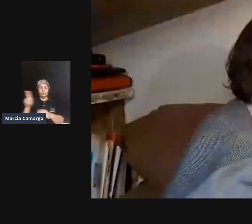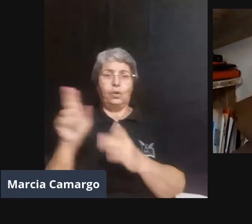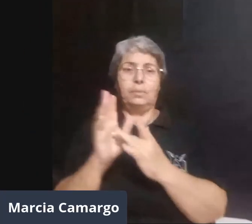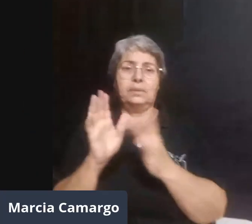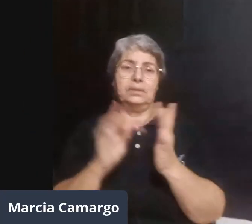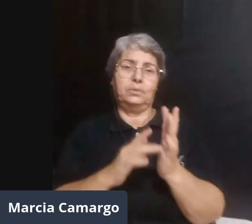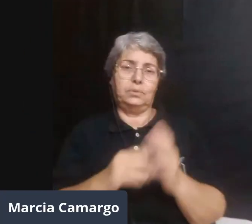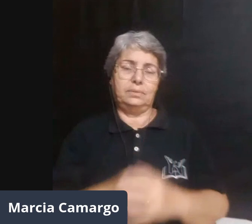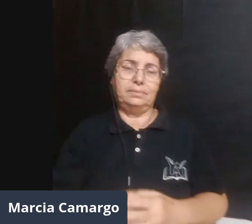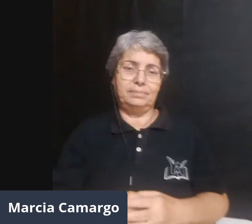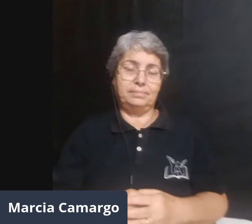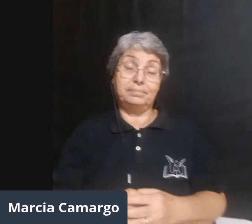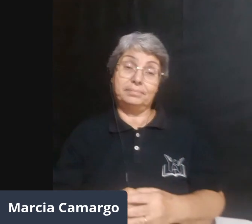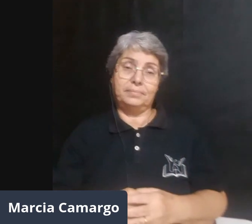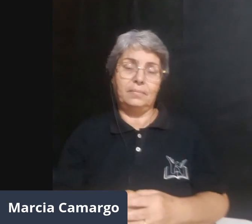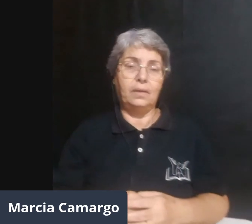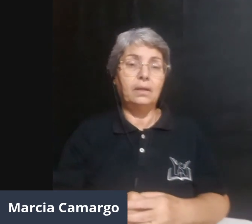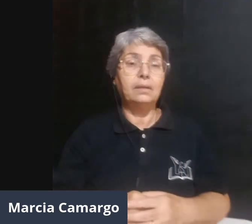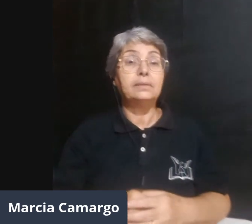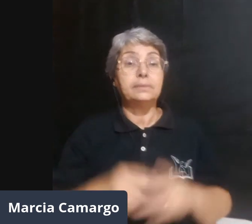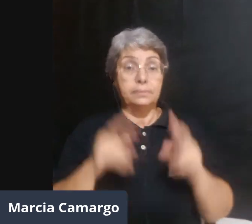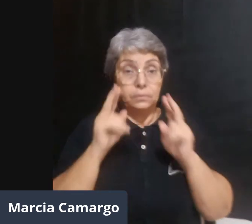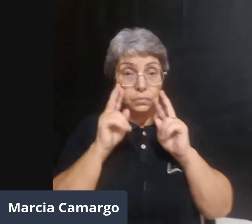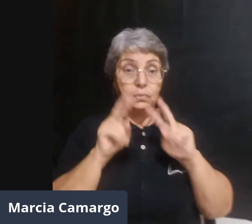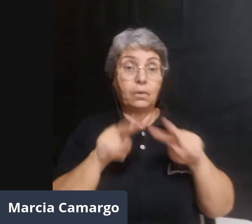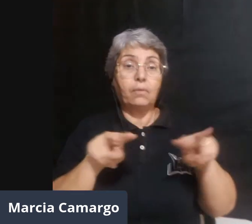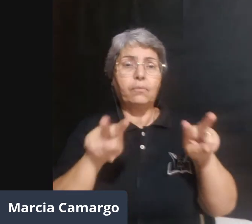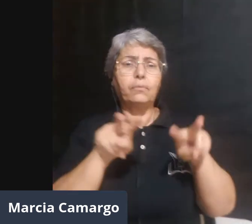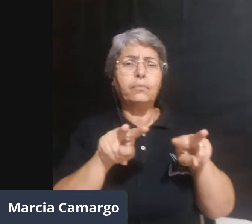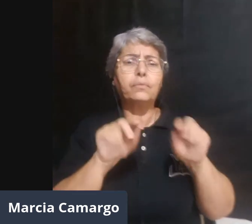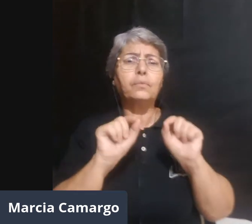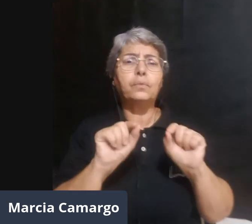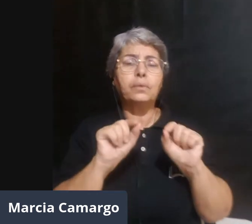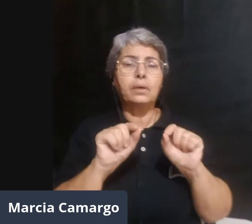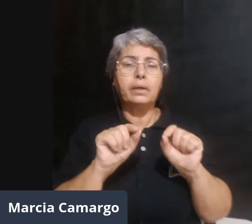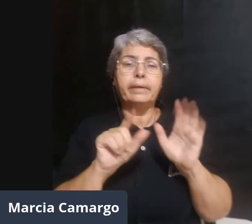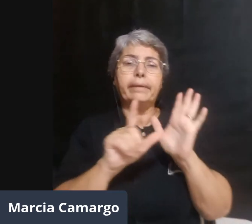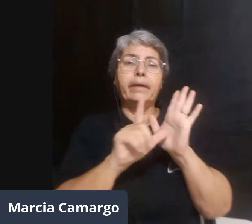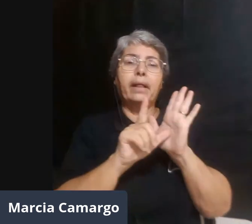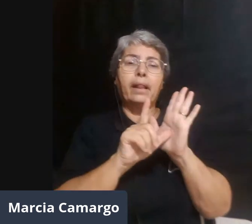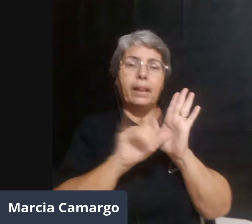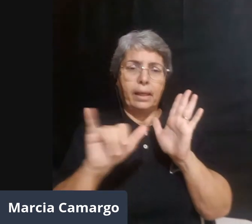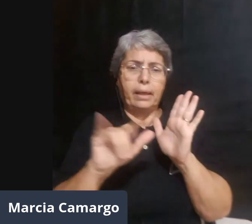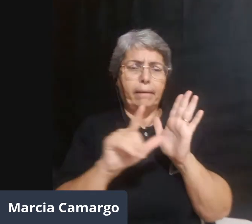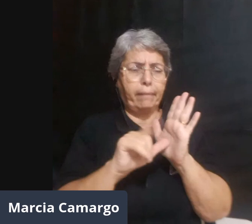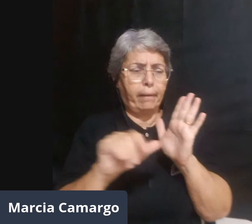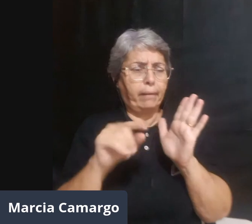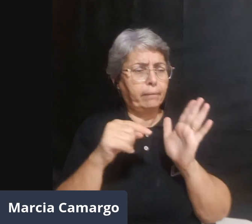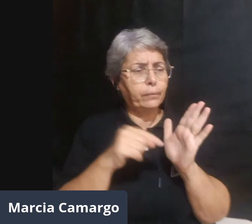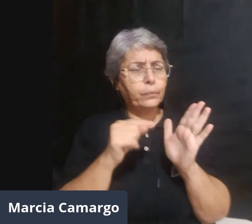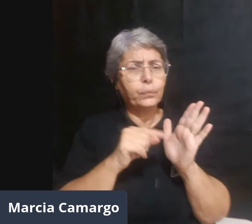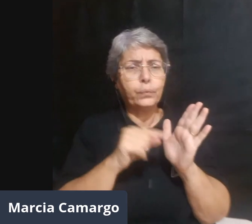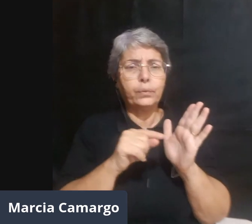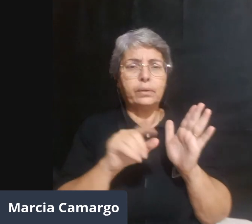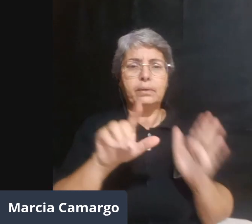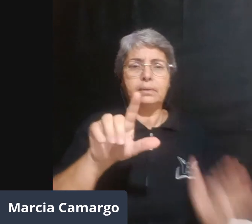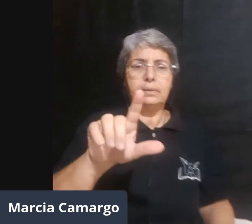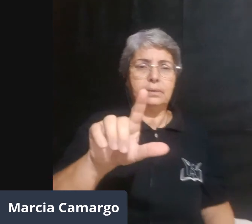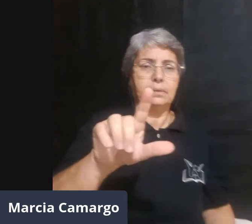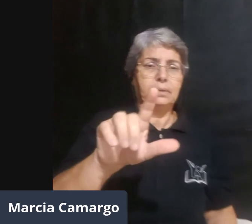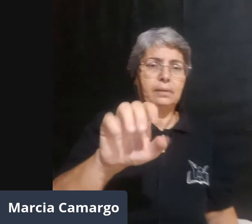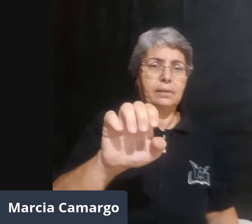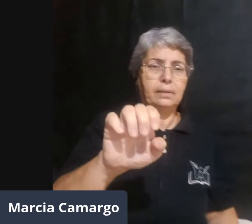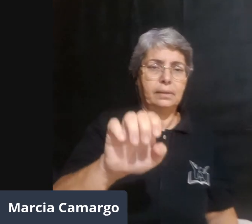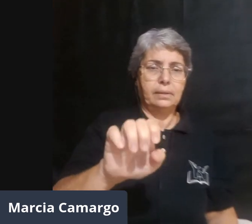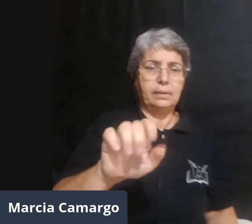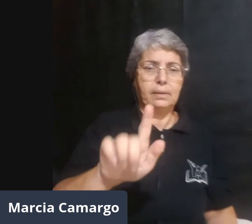Assim, irmãos, podemos ver que o legalismo sempre procurou estragar a relação de amor verdadeiro da Igreja para com Cristo,